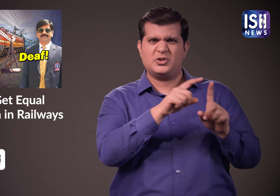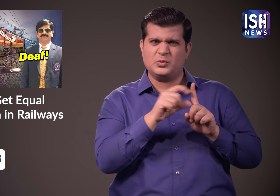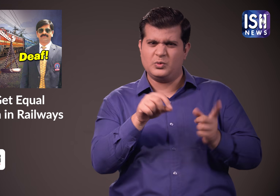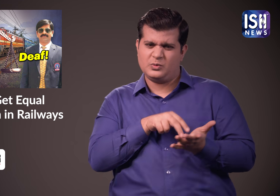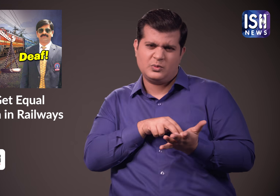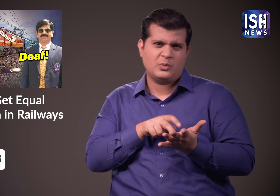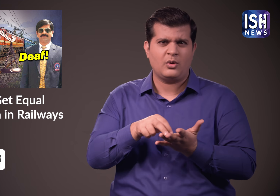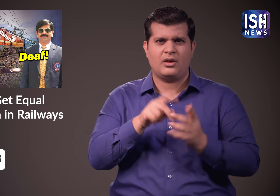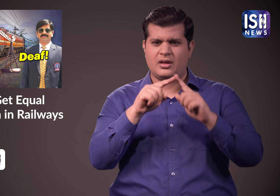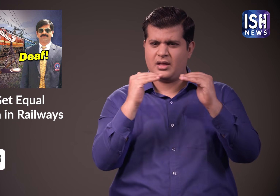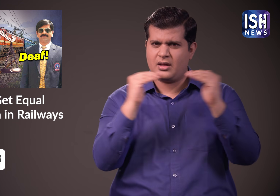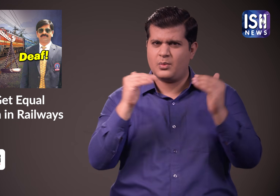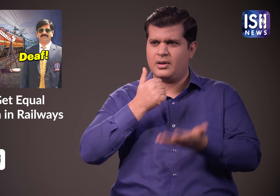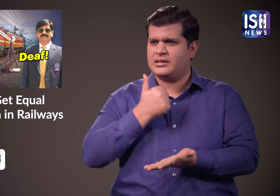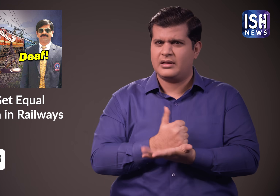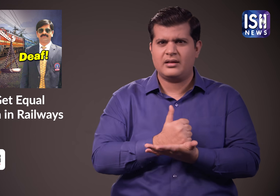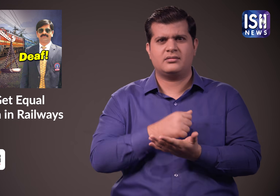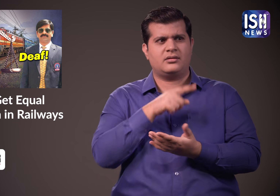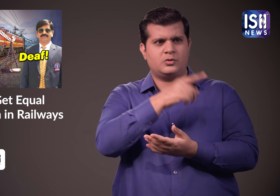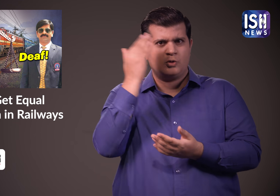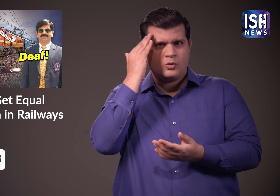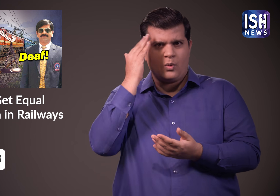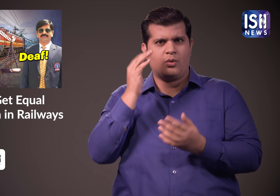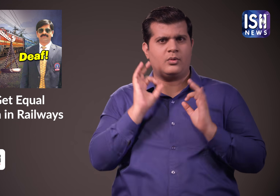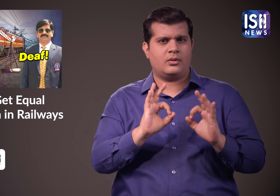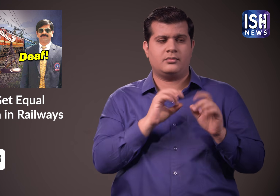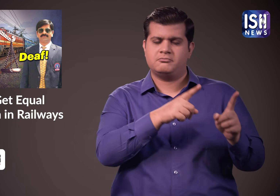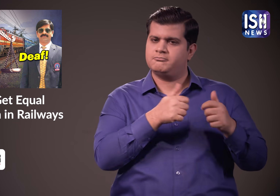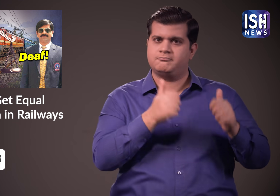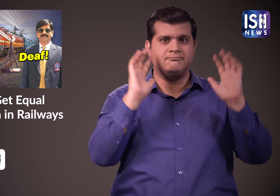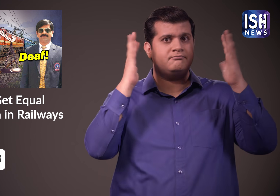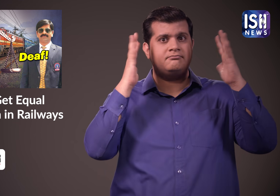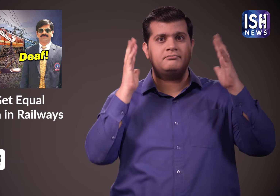उन्होंने कहा कि वर्मा ने स्वयम डैफ के अधिकारों के लिए कड़ी महनत की है